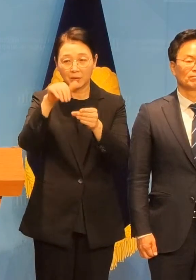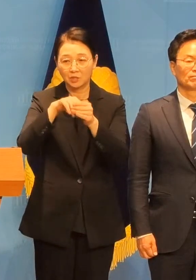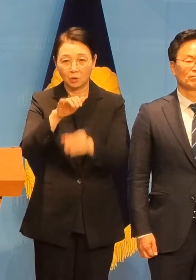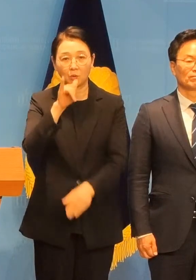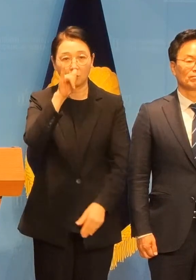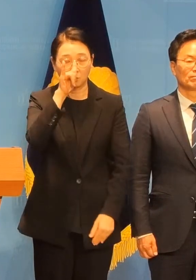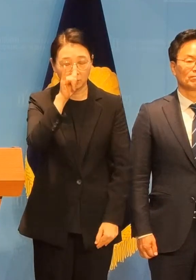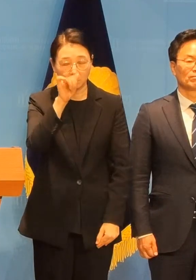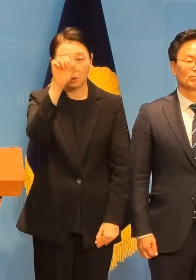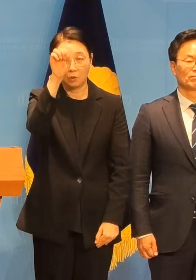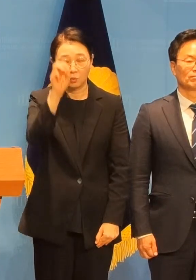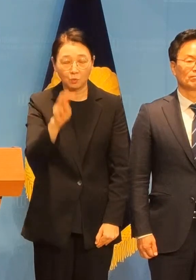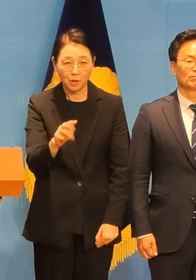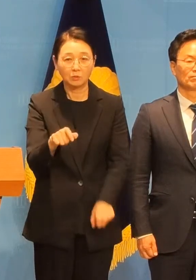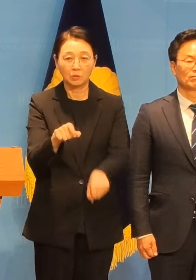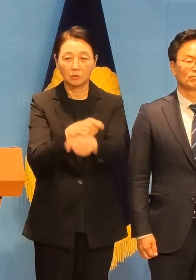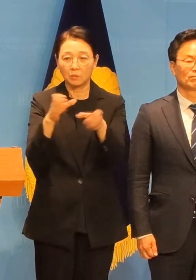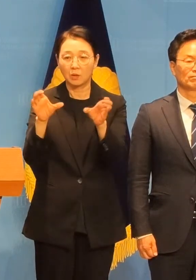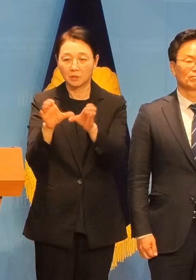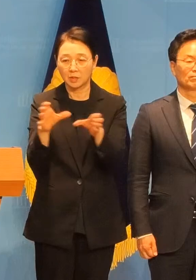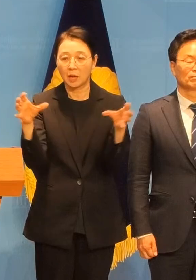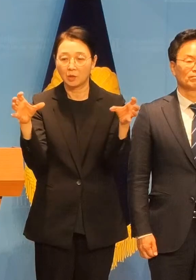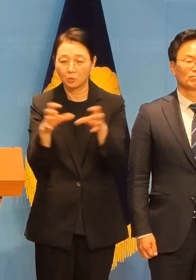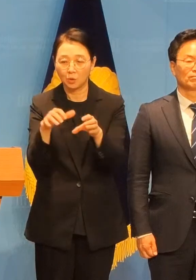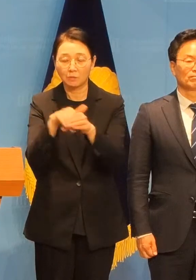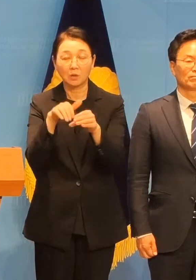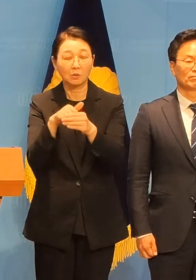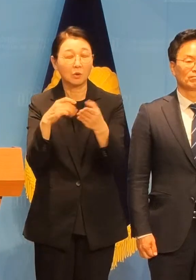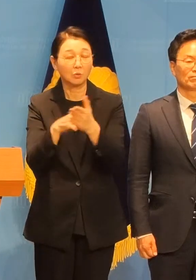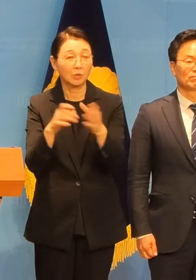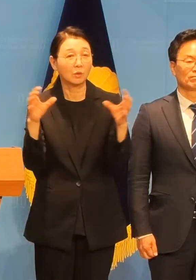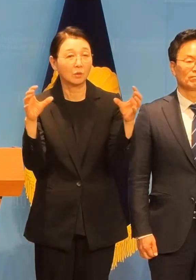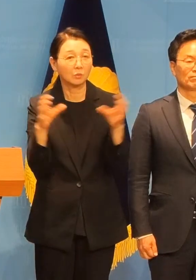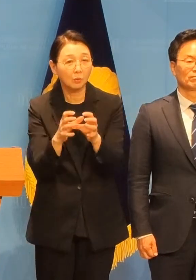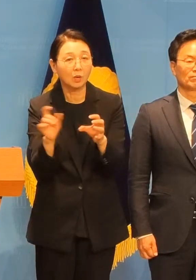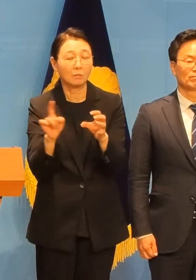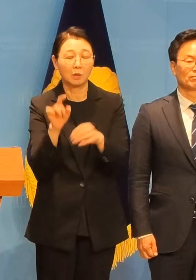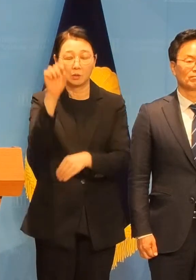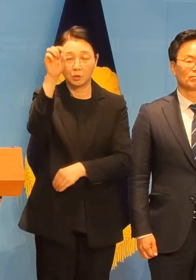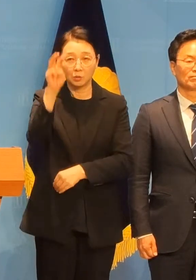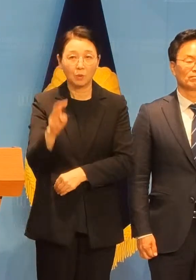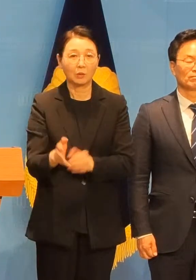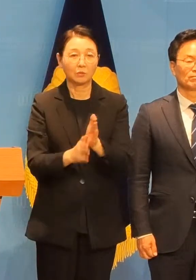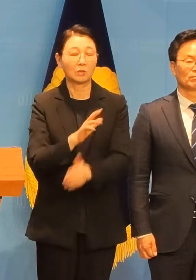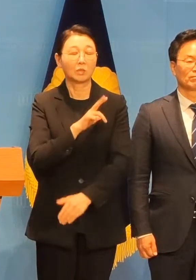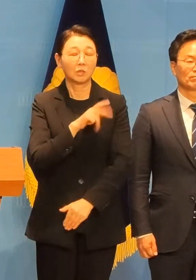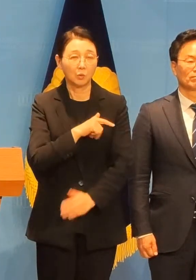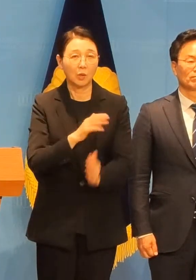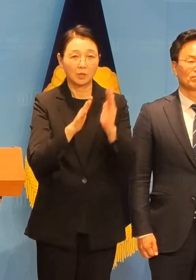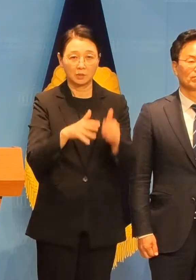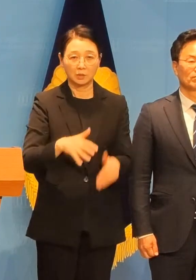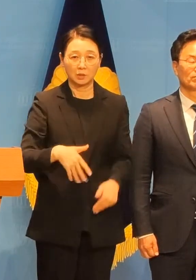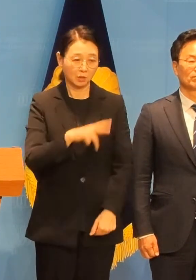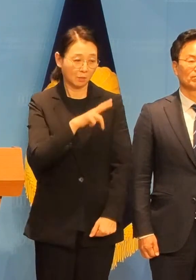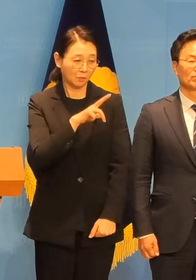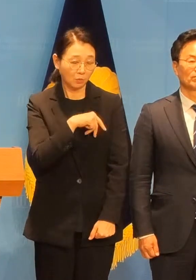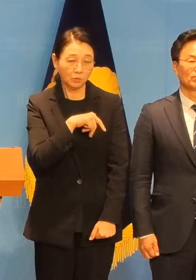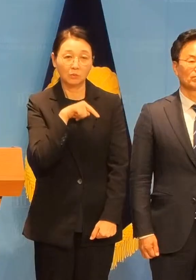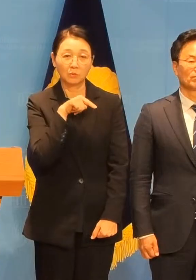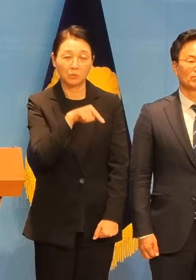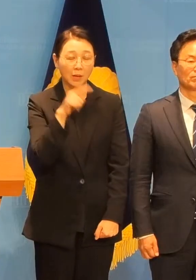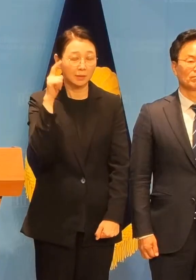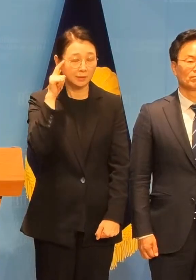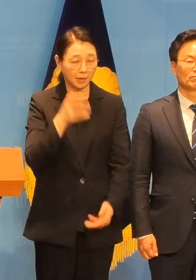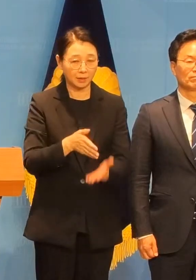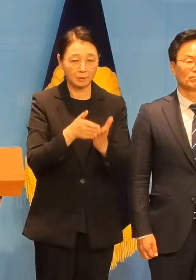특별시장 통합선거 실시를 위해 통합 결의는 광주시의회, 전남도의회의